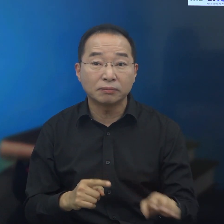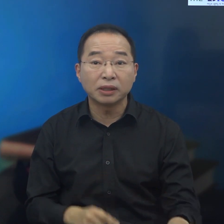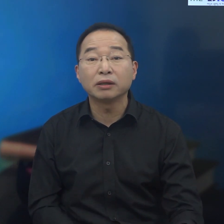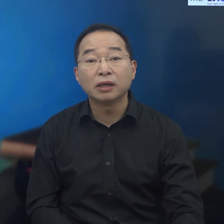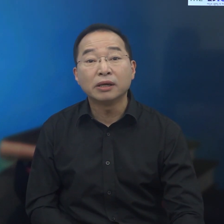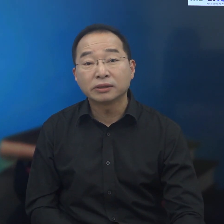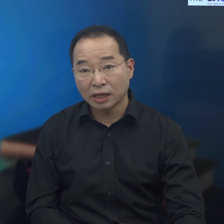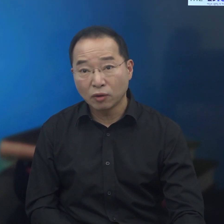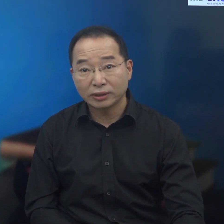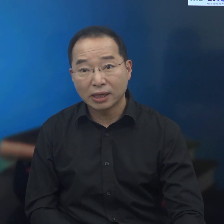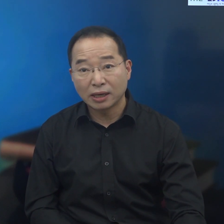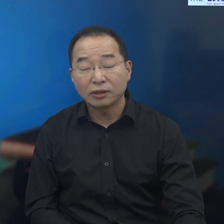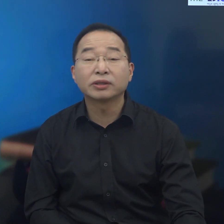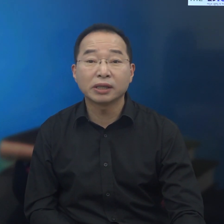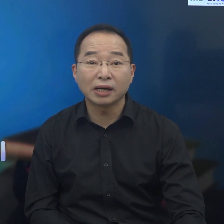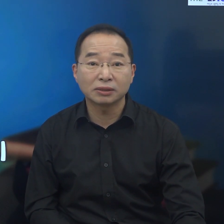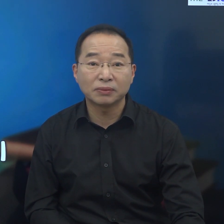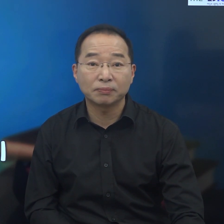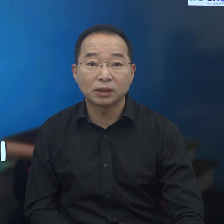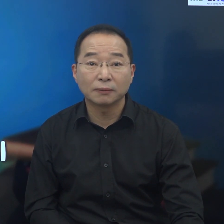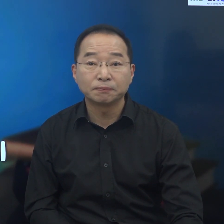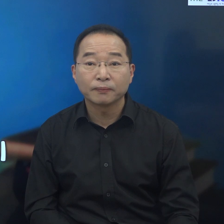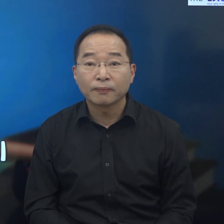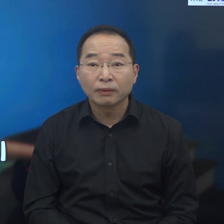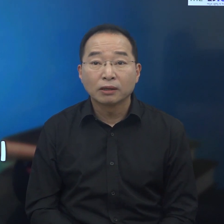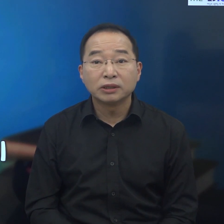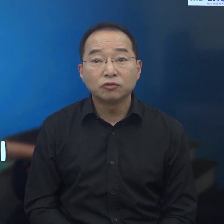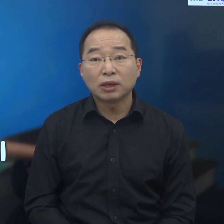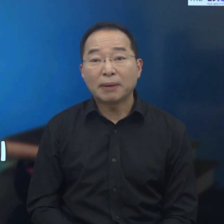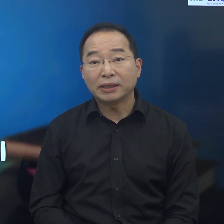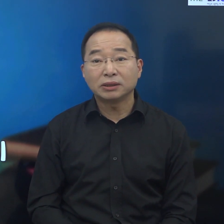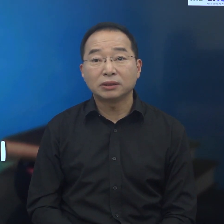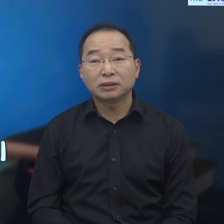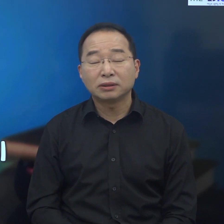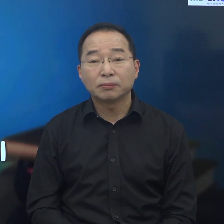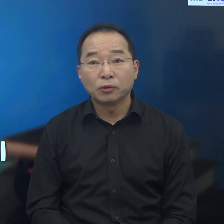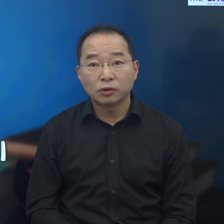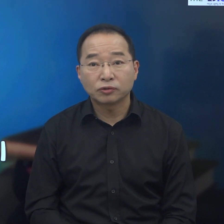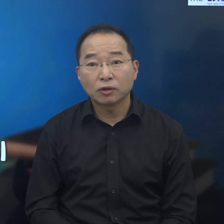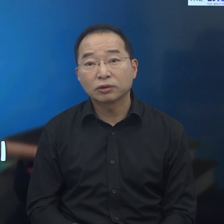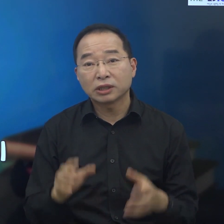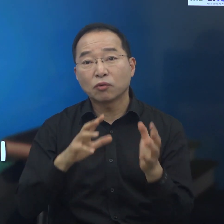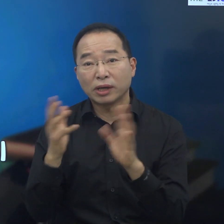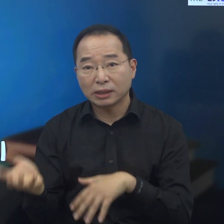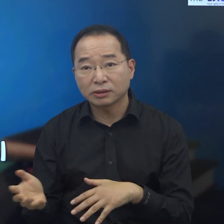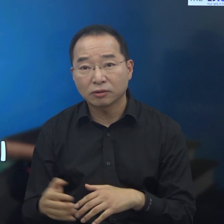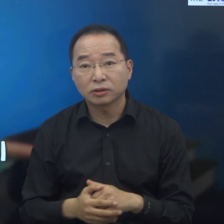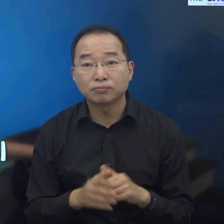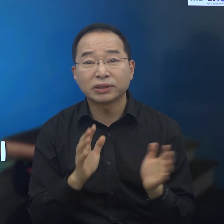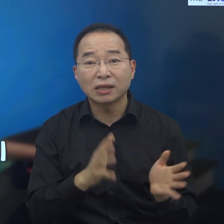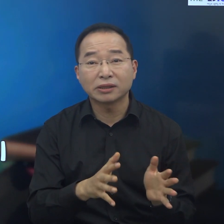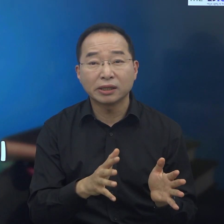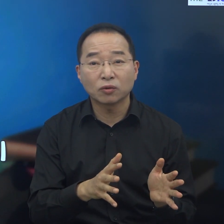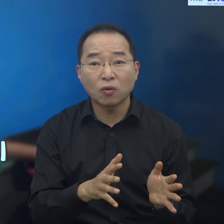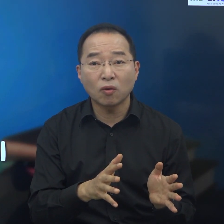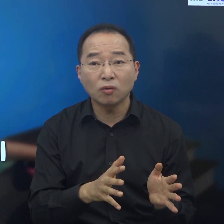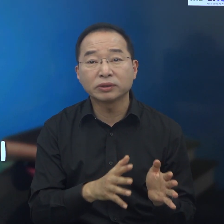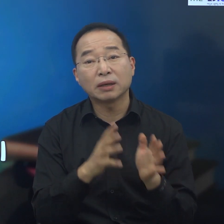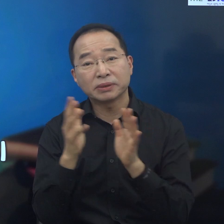개념을 사용한다 이렇게 생각하시면 됩니다. 근데 우리가 많이 보는 것 중에 어떤 사고가 났어. 그래서 부상자 있고 그 다음